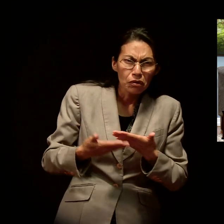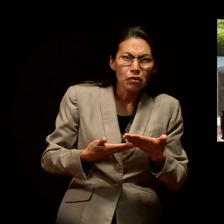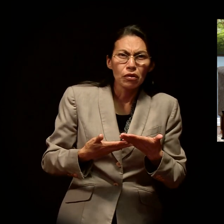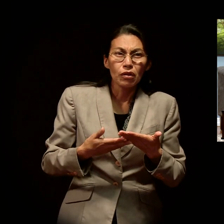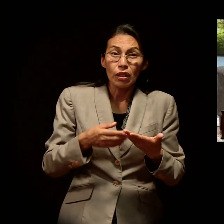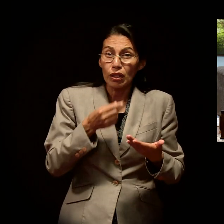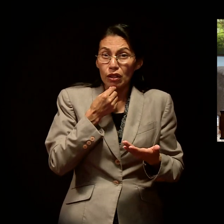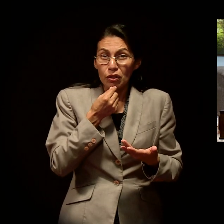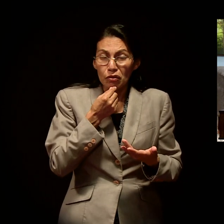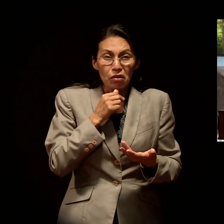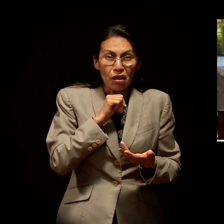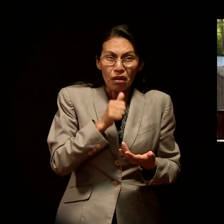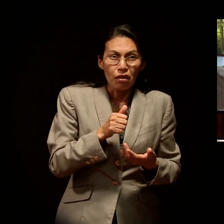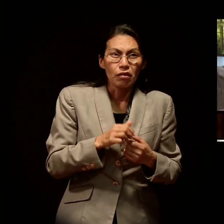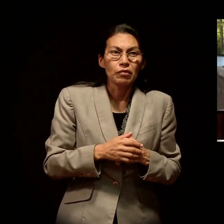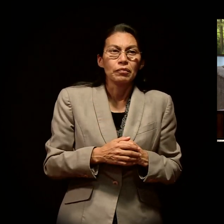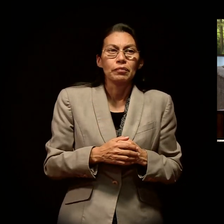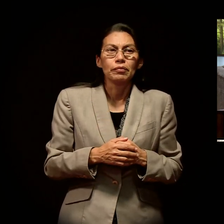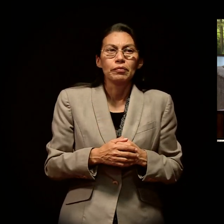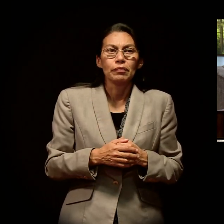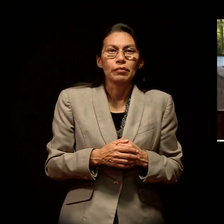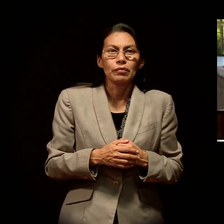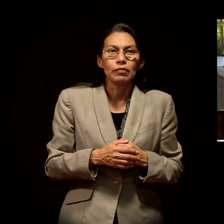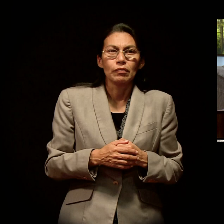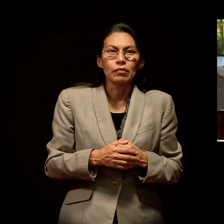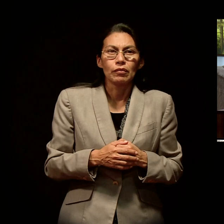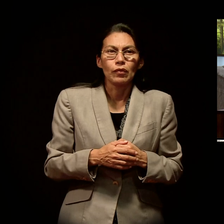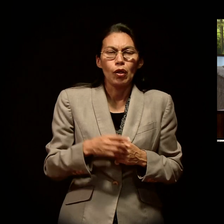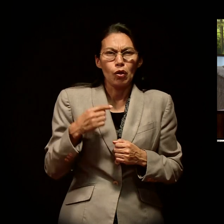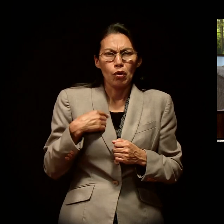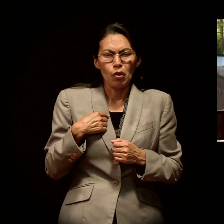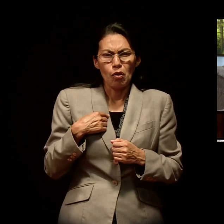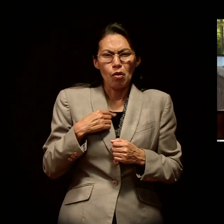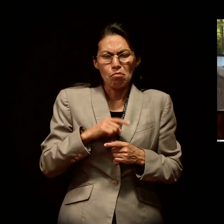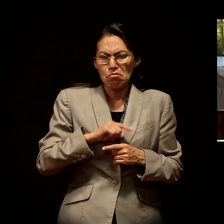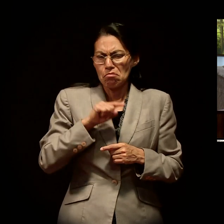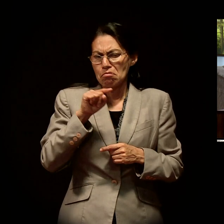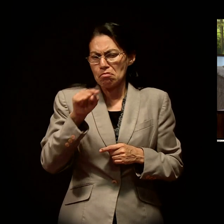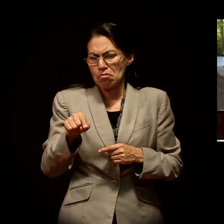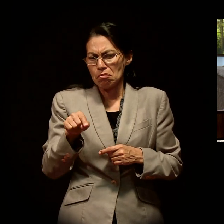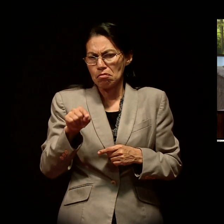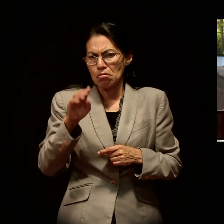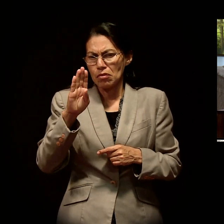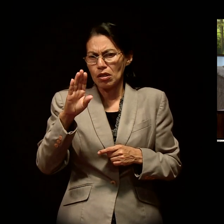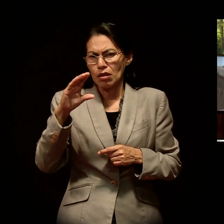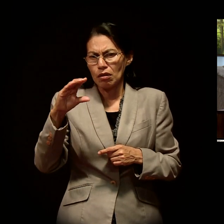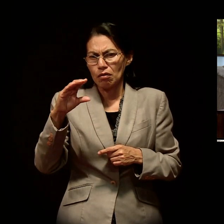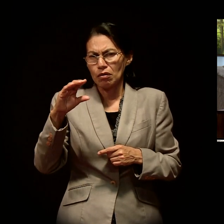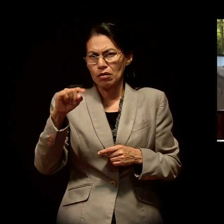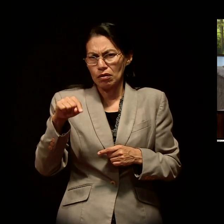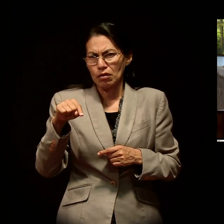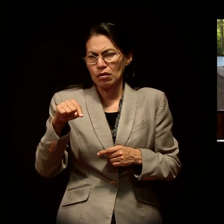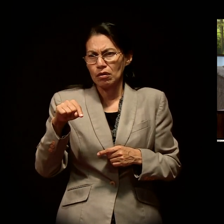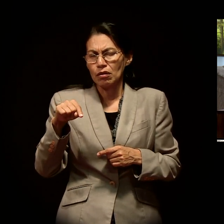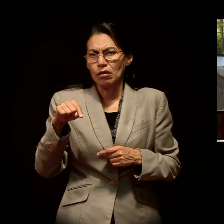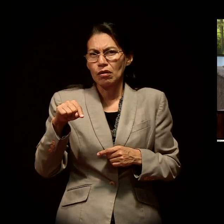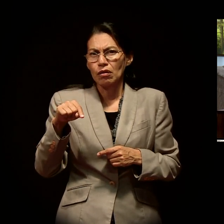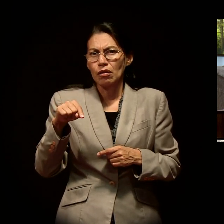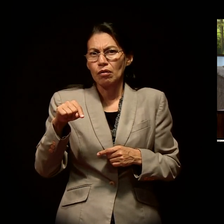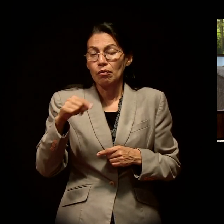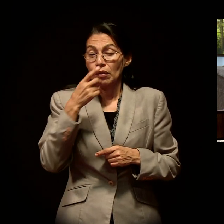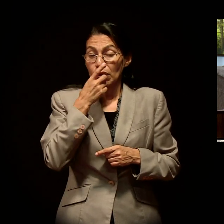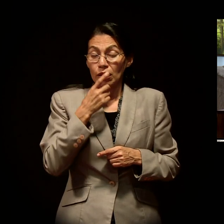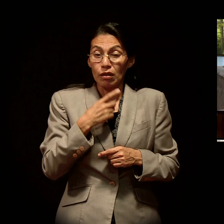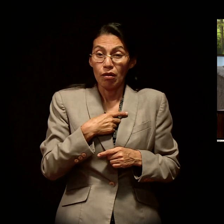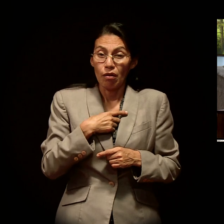servicio pero no habían niños y cuando yo llego a Baja California me dice mi